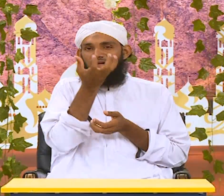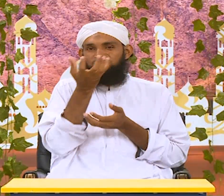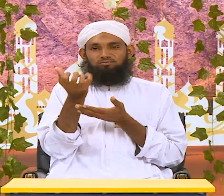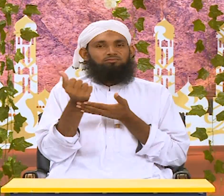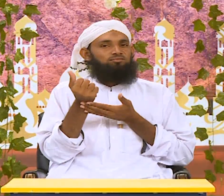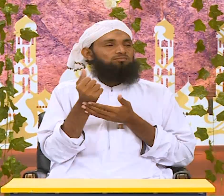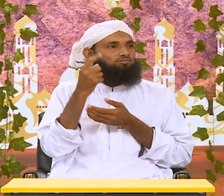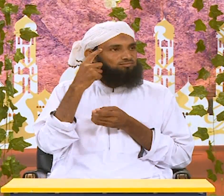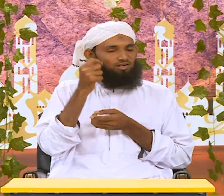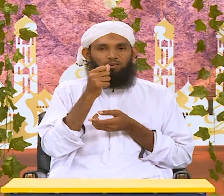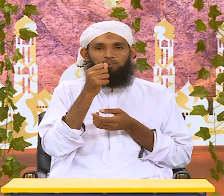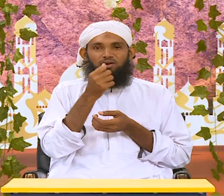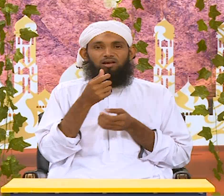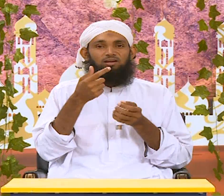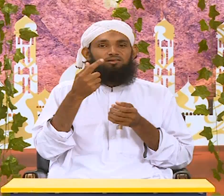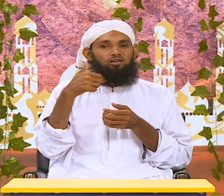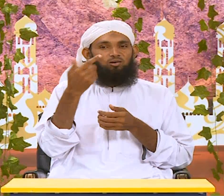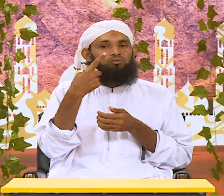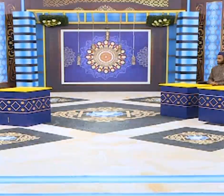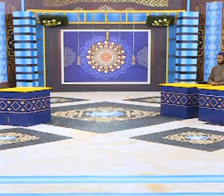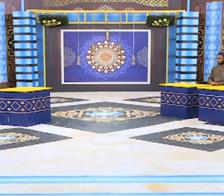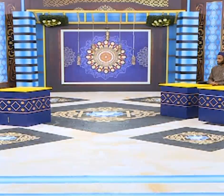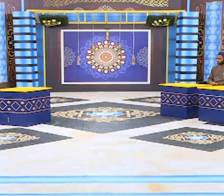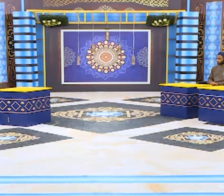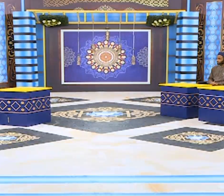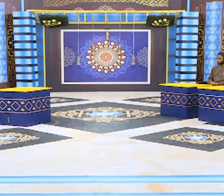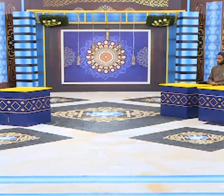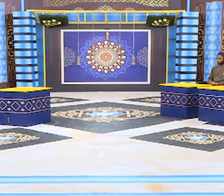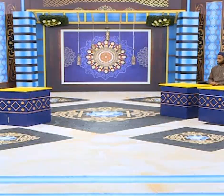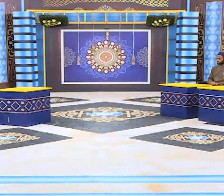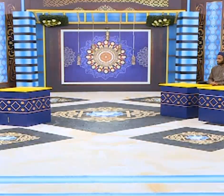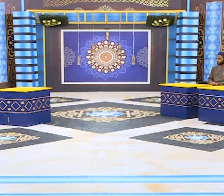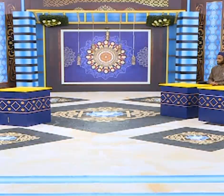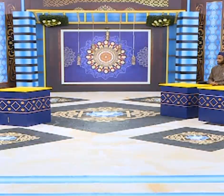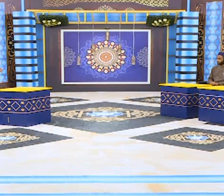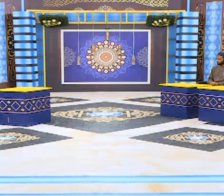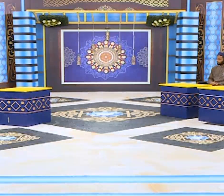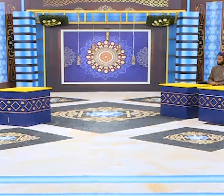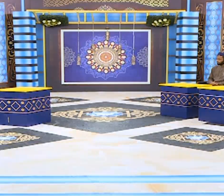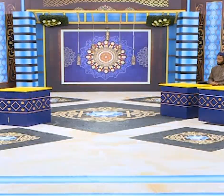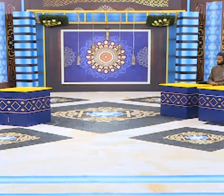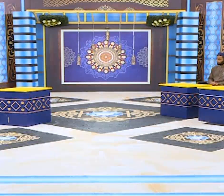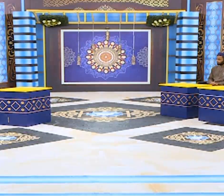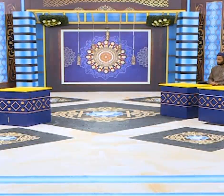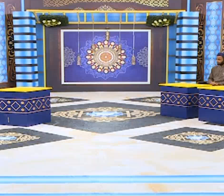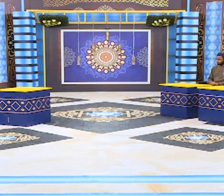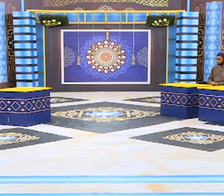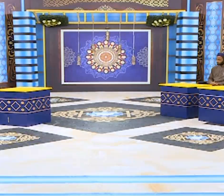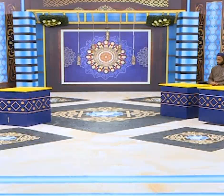فرمایا تو آپ کی خدمت میں شہد ملا پانی پیش کیا گیا۔ جب حضرت ابو بکر صدیق رضی اللہ عنہ نے وہ شربت ہاتھ میں لیا تو آپ پر رقت